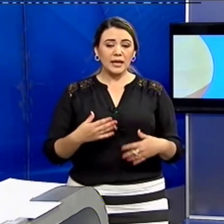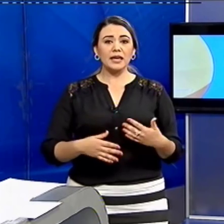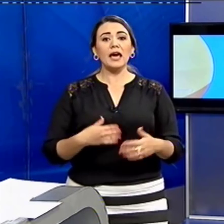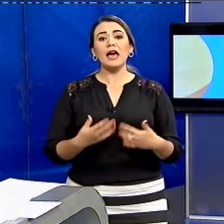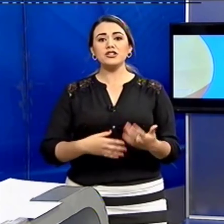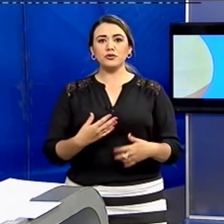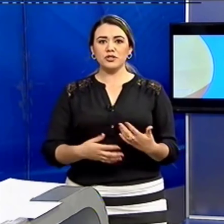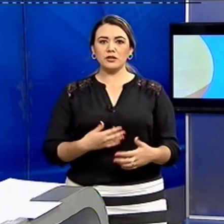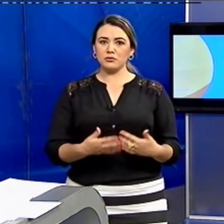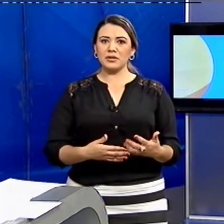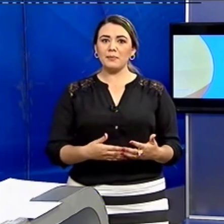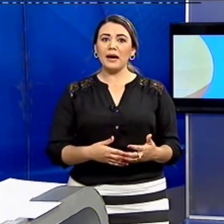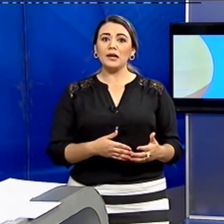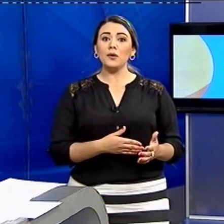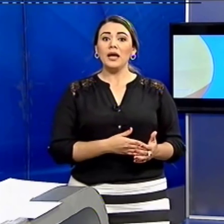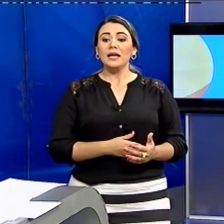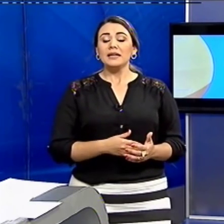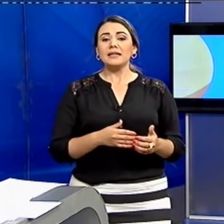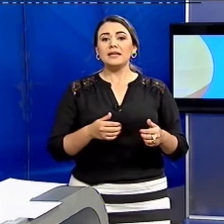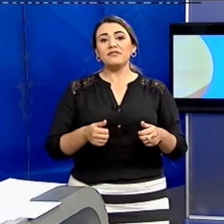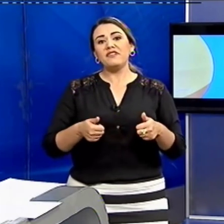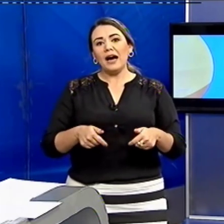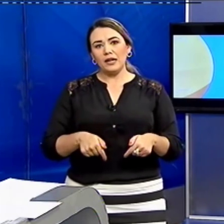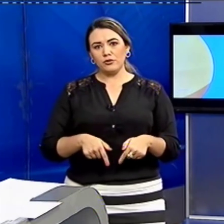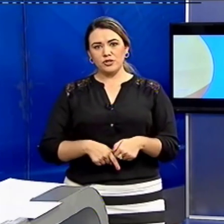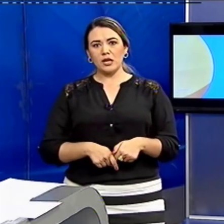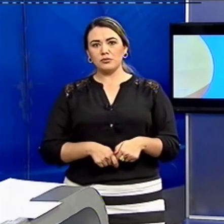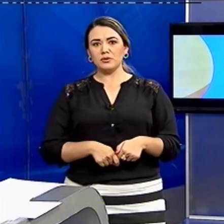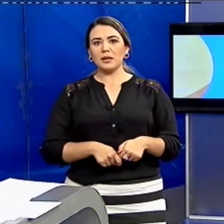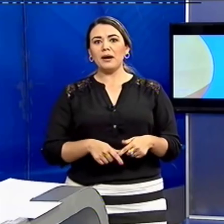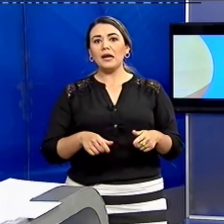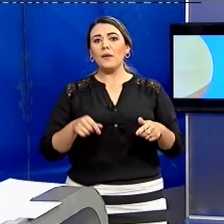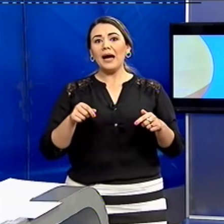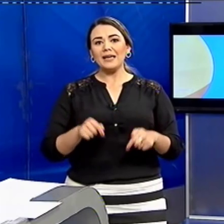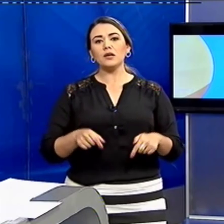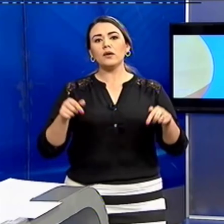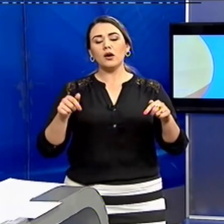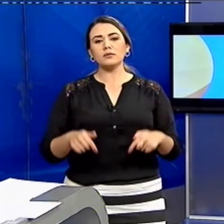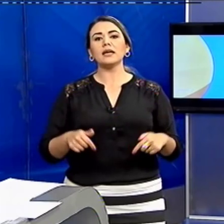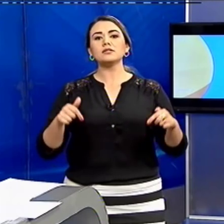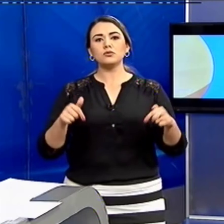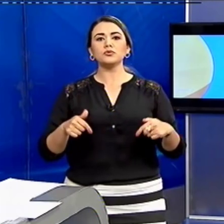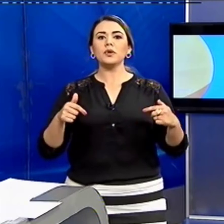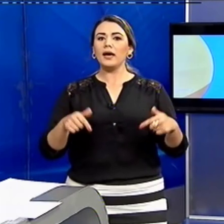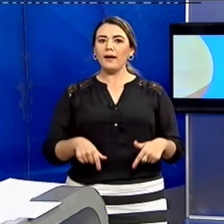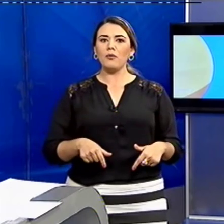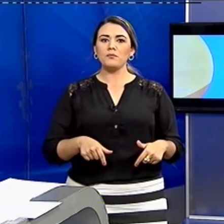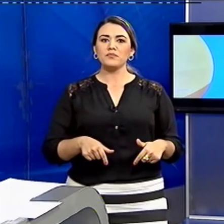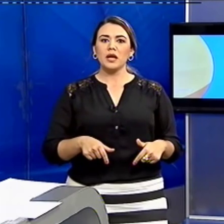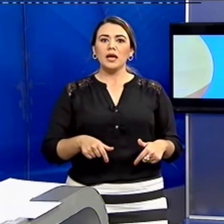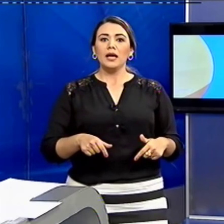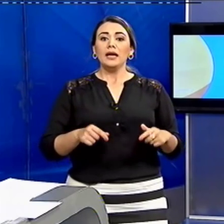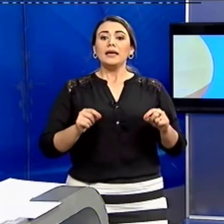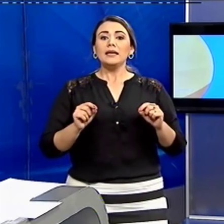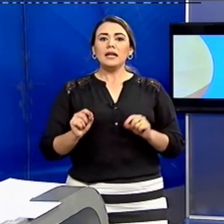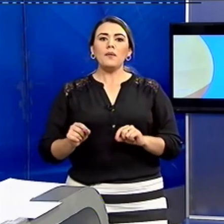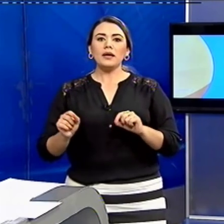que rege no direito do trabalho, que vale no direito do trabalho aquilo que acontece no mundo real e não aquilo